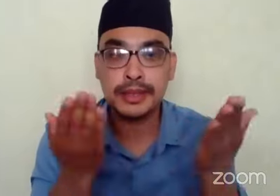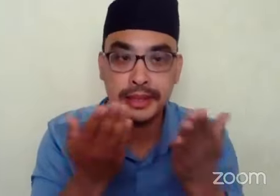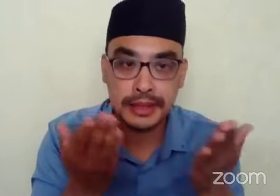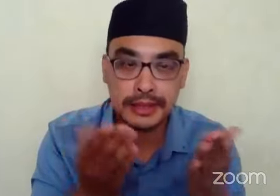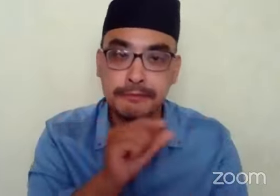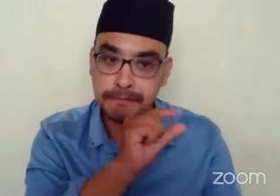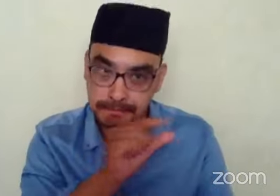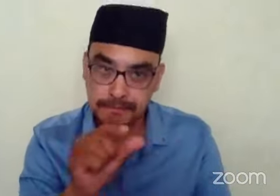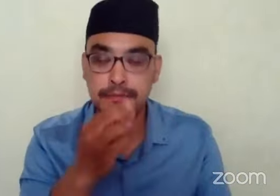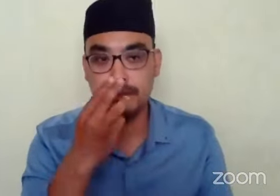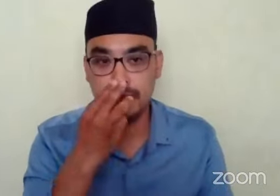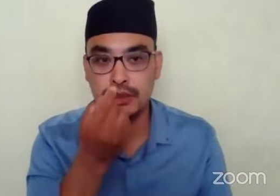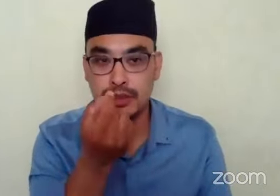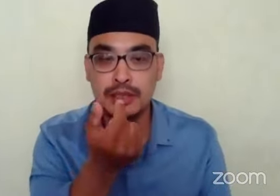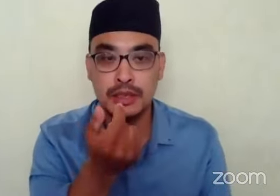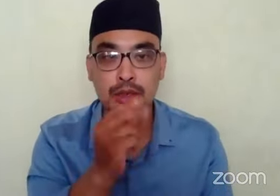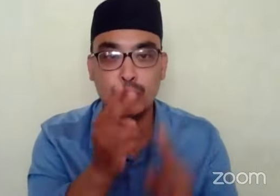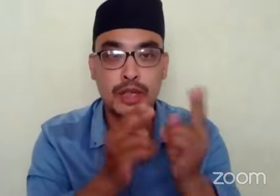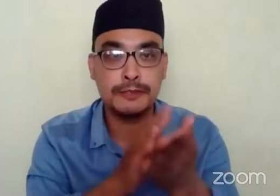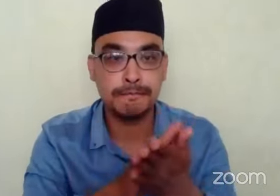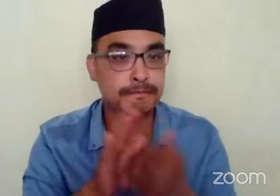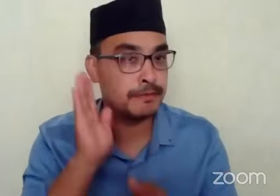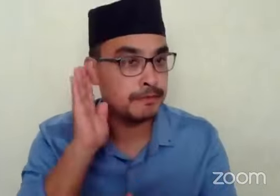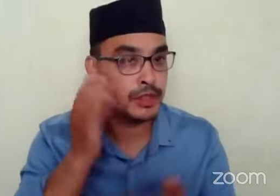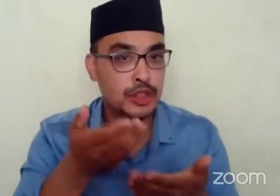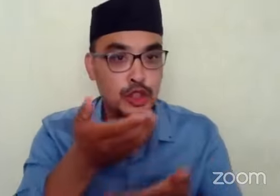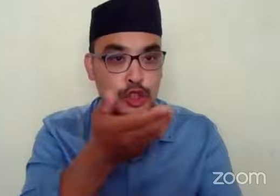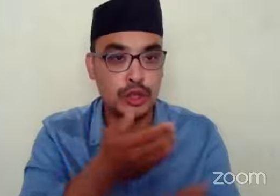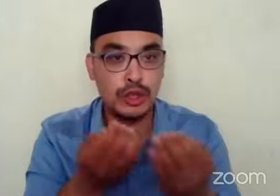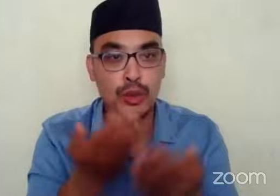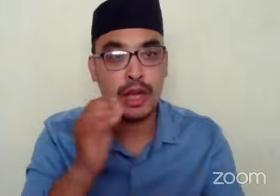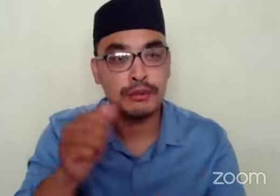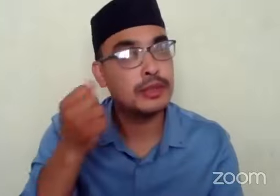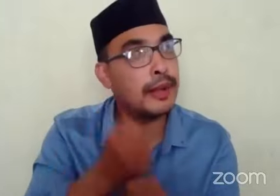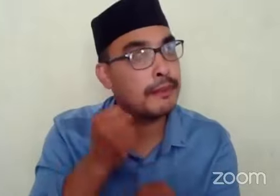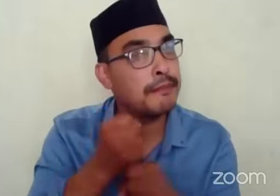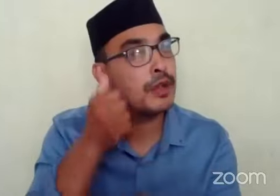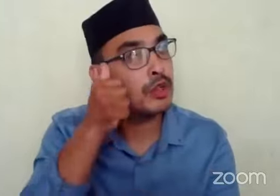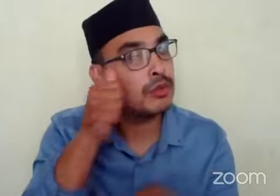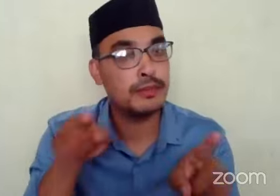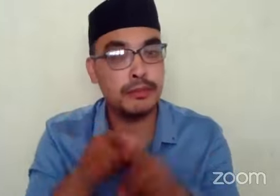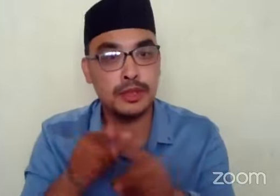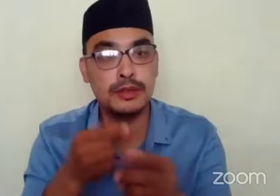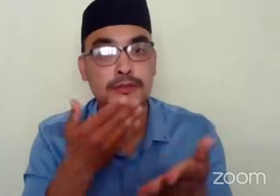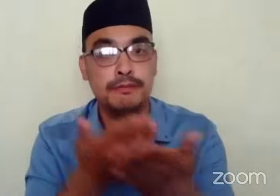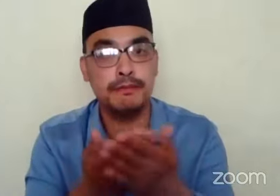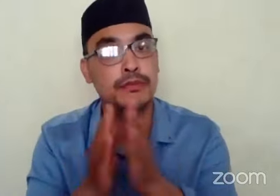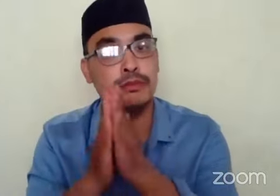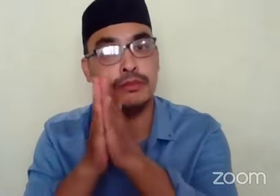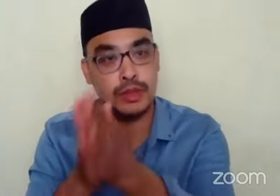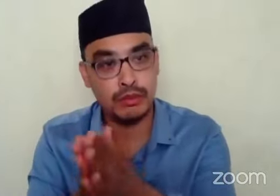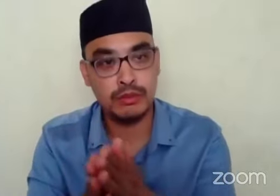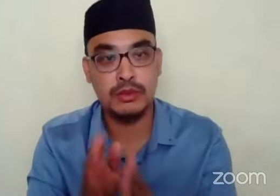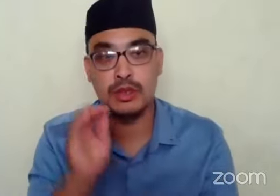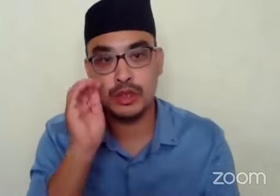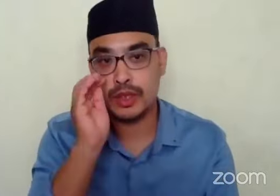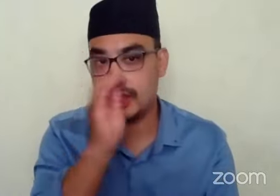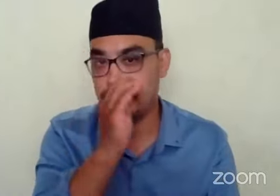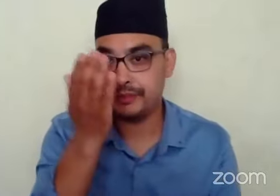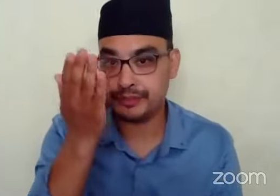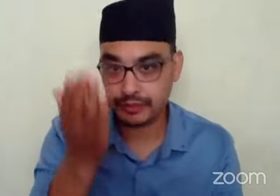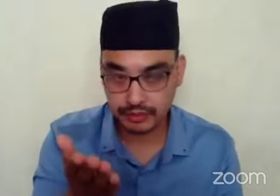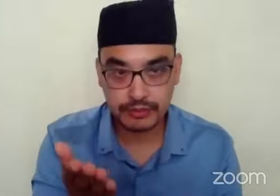विषयमा चाहिँ केही कुराहरू राखिदिन, साथसाथै तपाईँको कामको अनुभवको विषयहरूलाई पनि राखिदिनुको लागि चाहिँ म अनुरोध गर्दछु। अनि